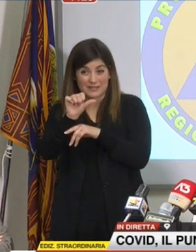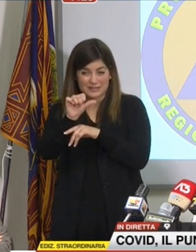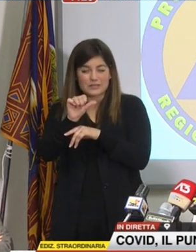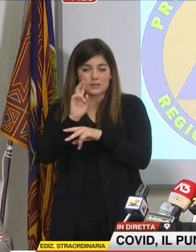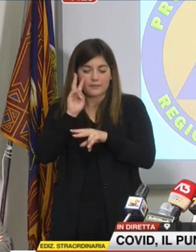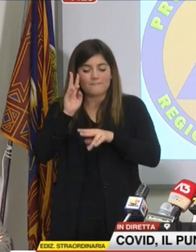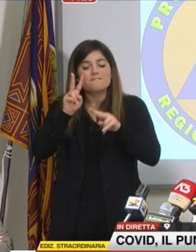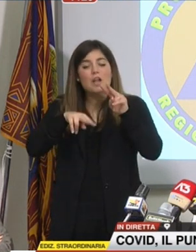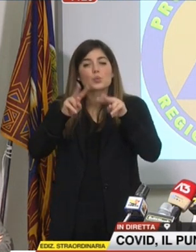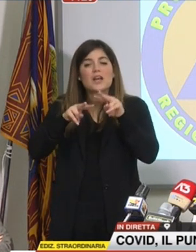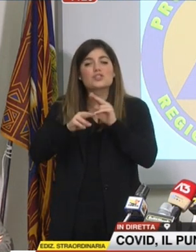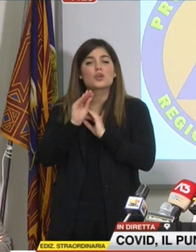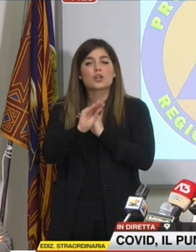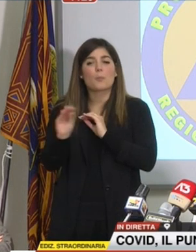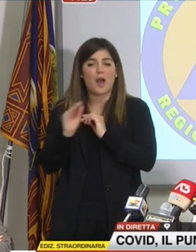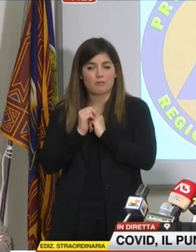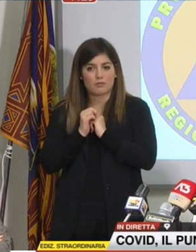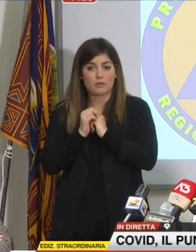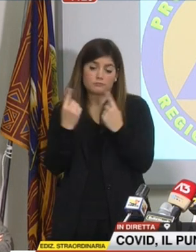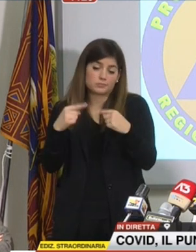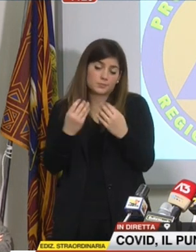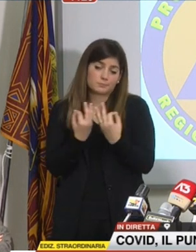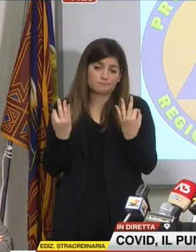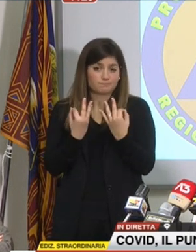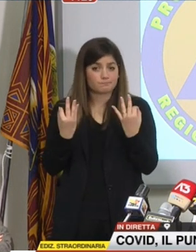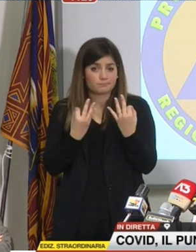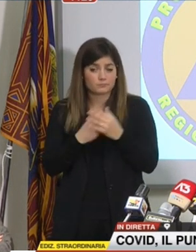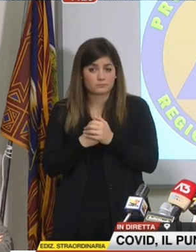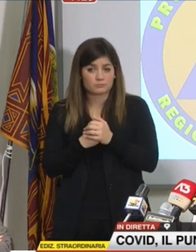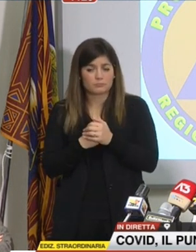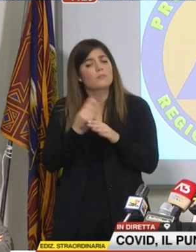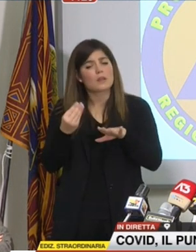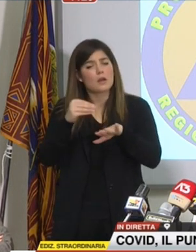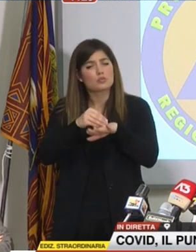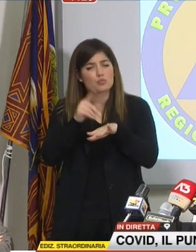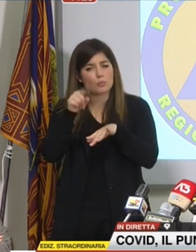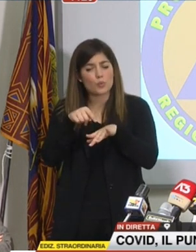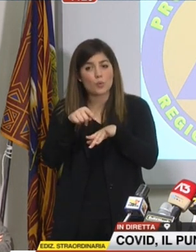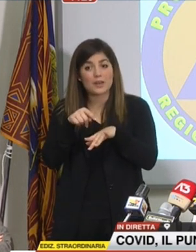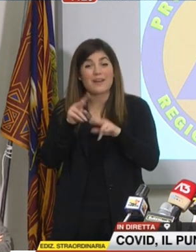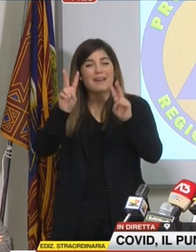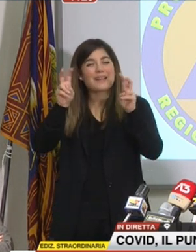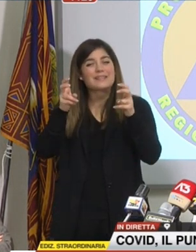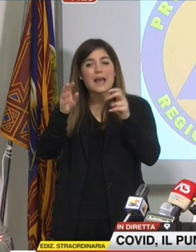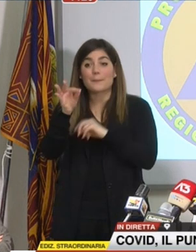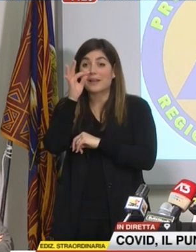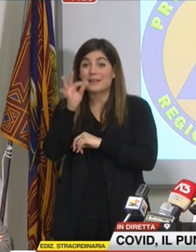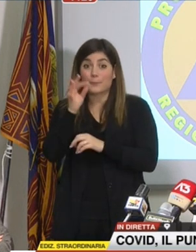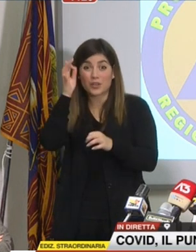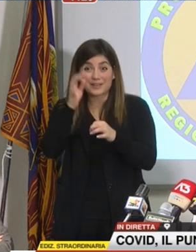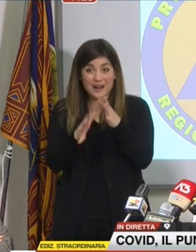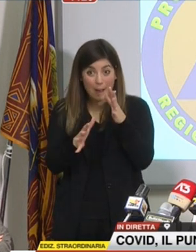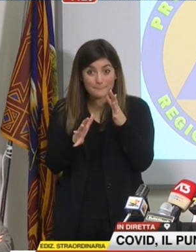fondo. E dico anche che il tema dei tamponi rapidi è un tema